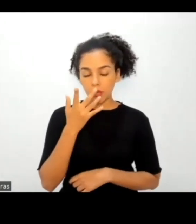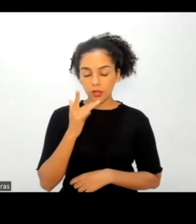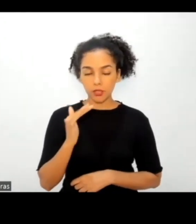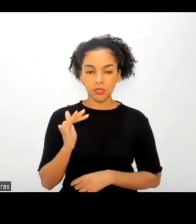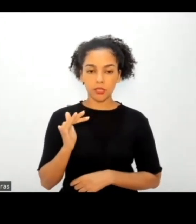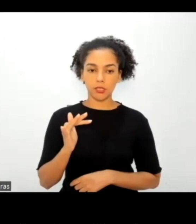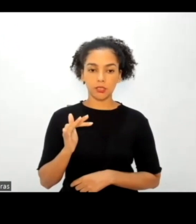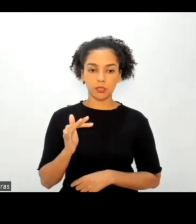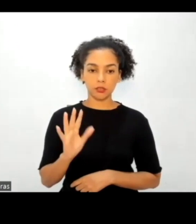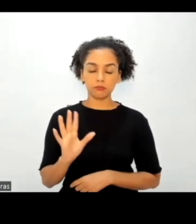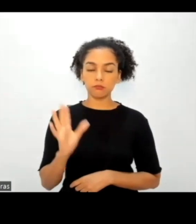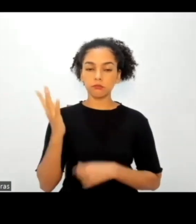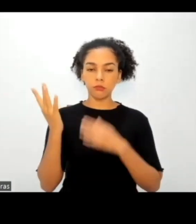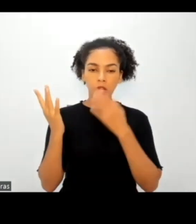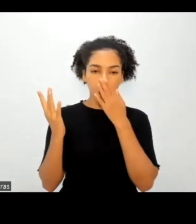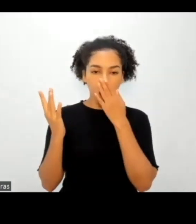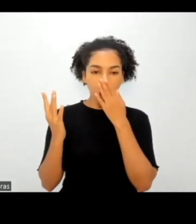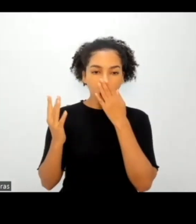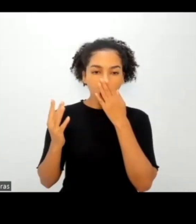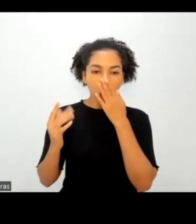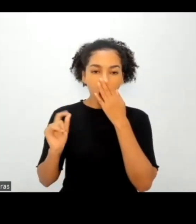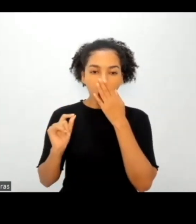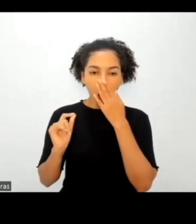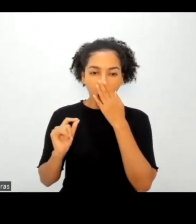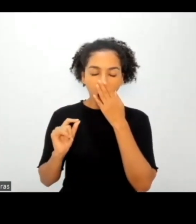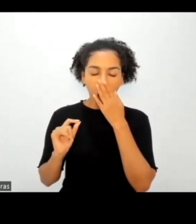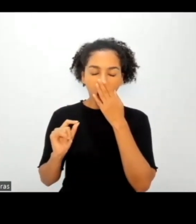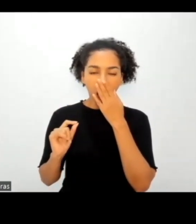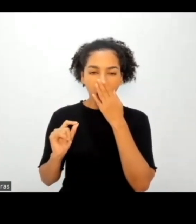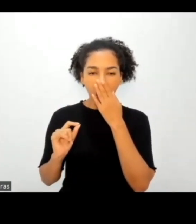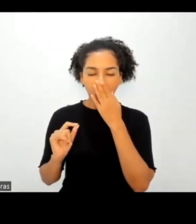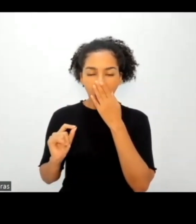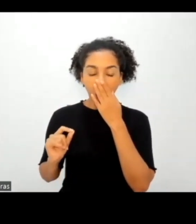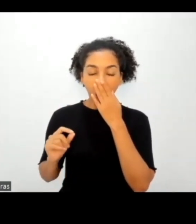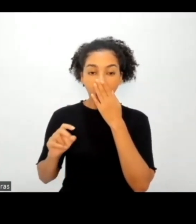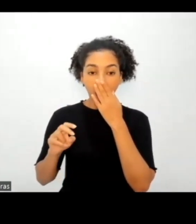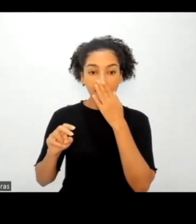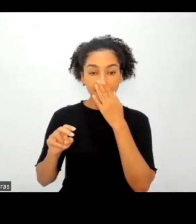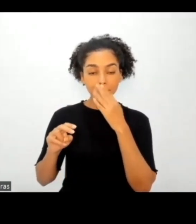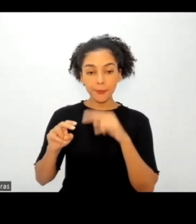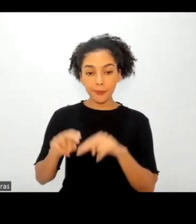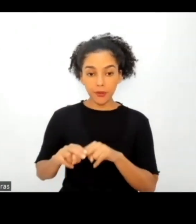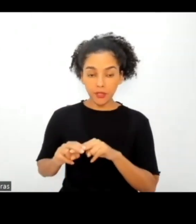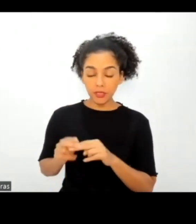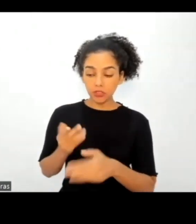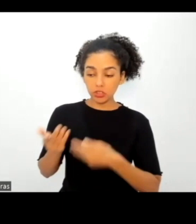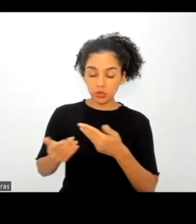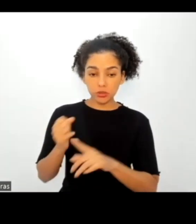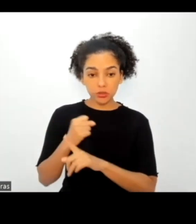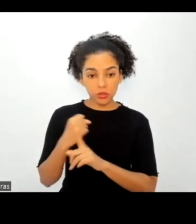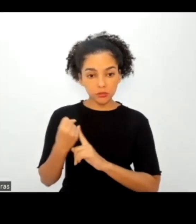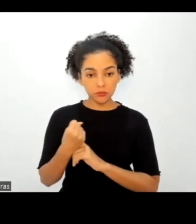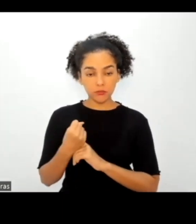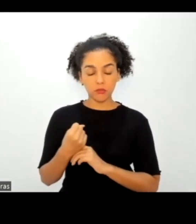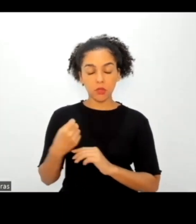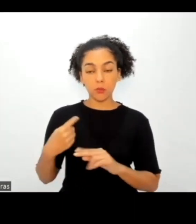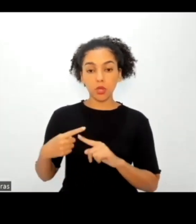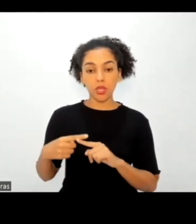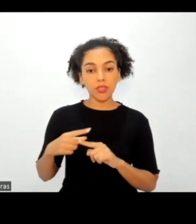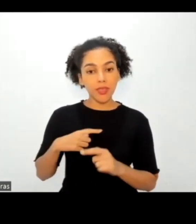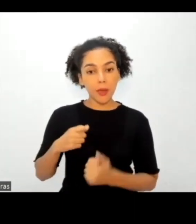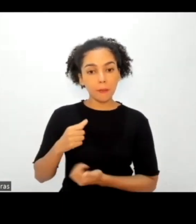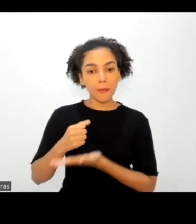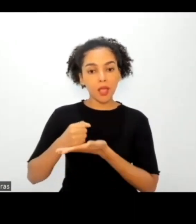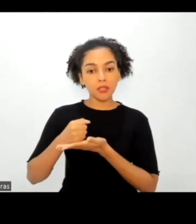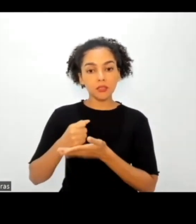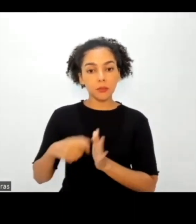ou que são institucionalizadas por condutas de assistentes sociais, gente, que é pautado em uma perspectiva racista, né, e é